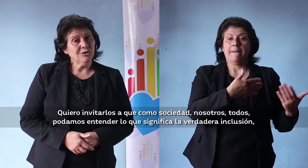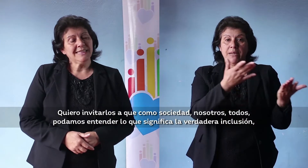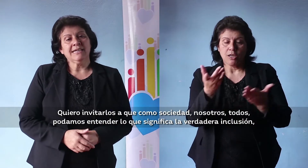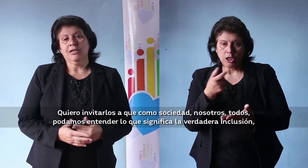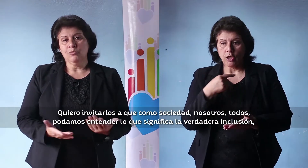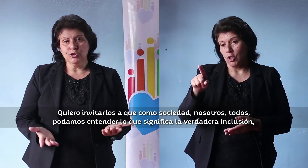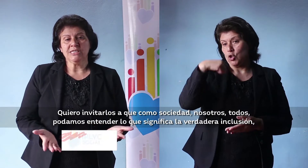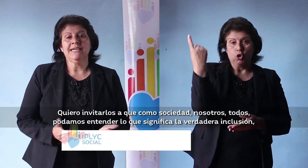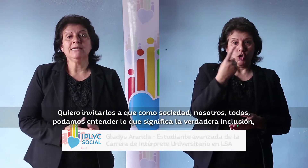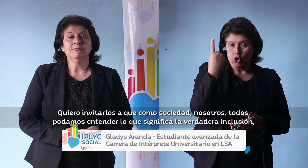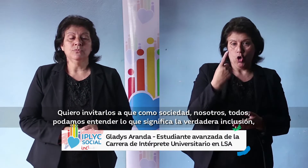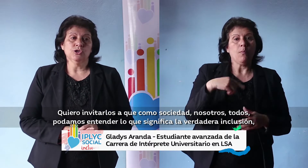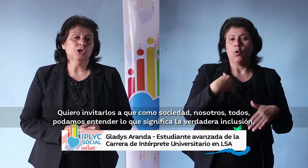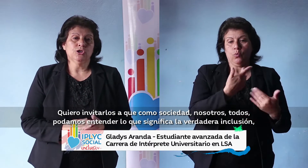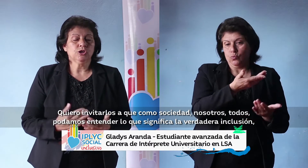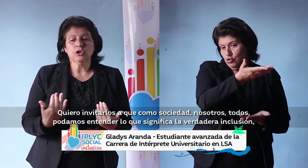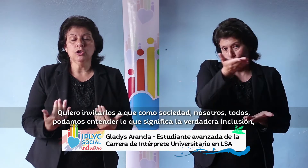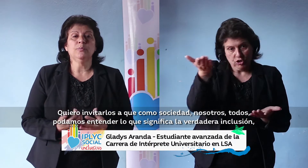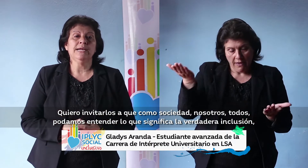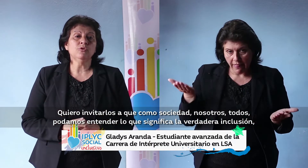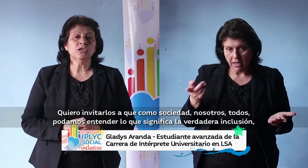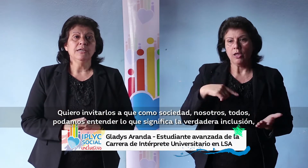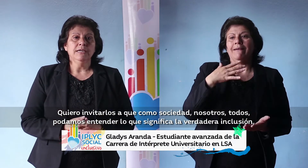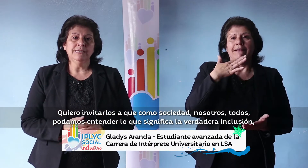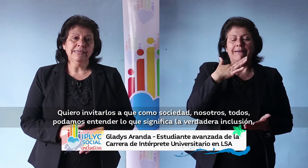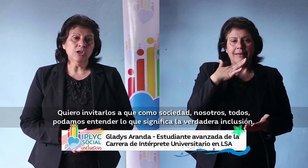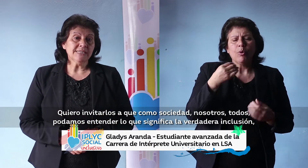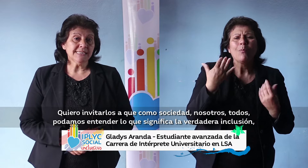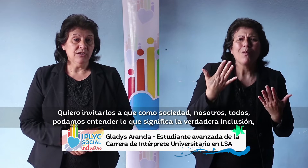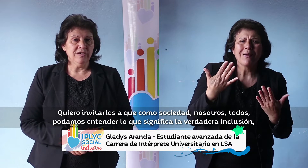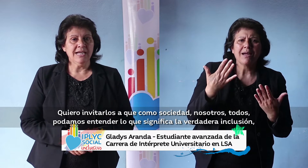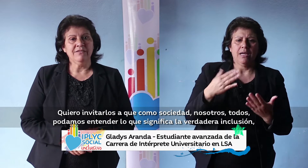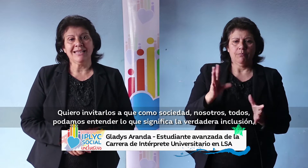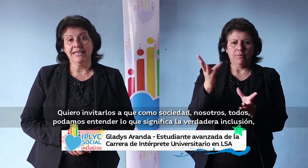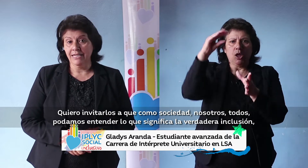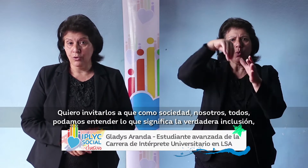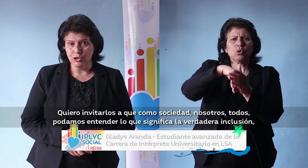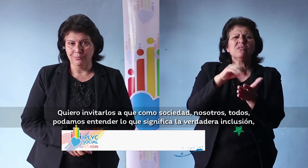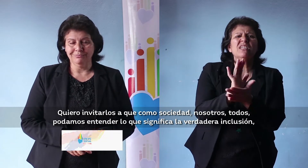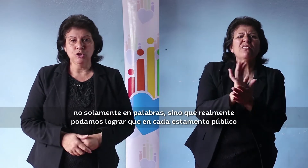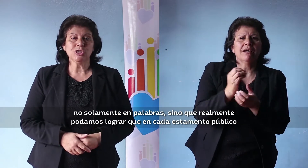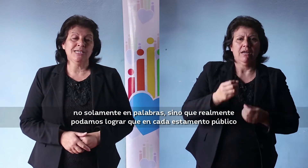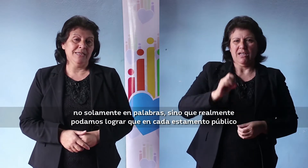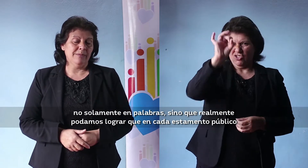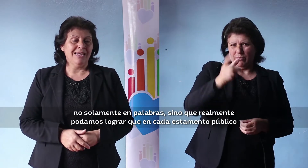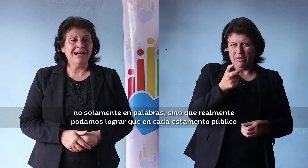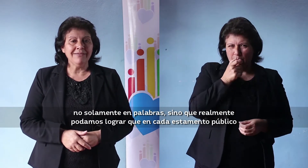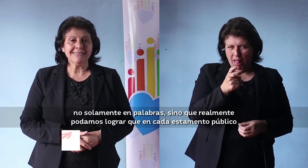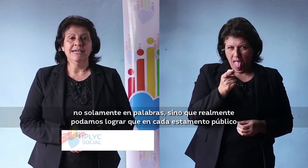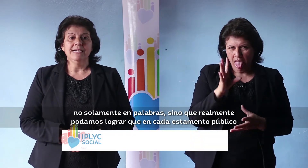Invitarlos a que como sociedad nosotros todos podamos entender lo que significa la verdadera inclusión, no solamente en palabras,